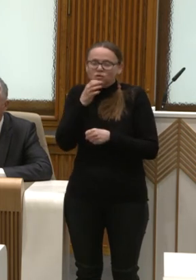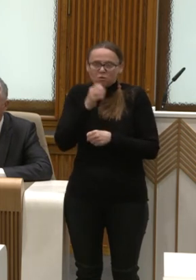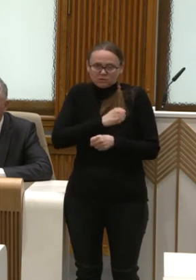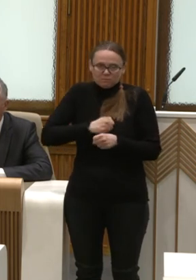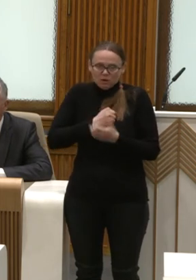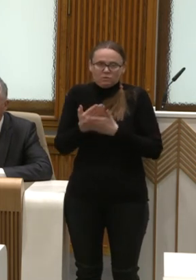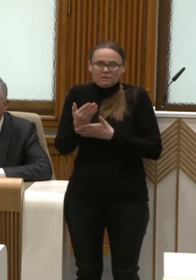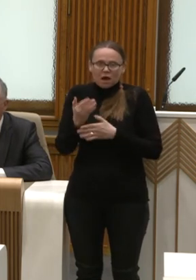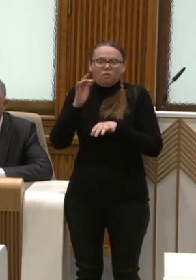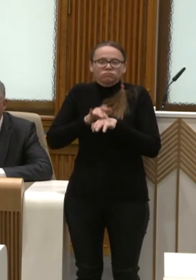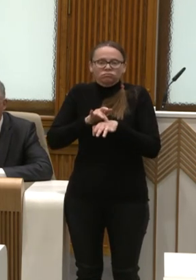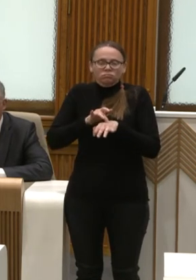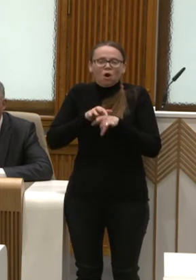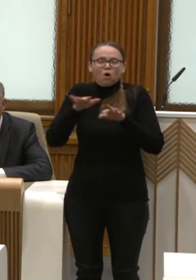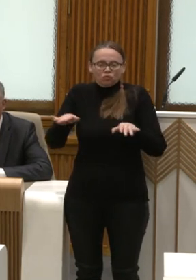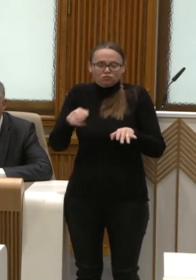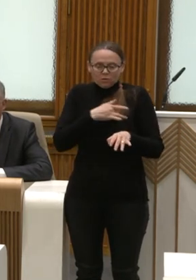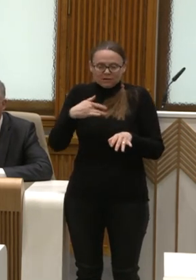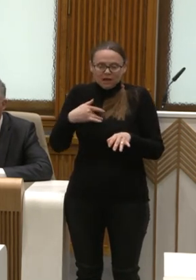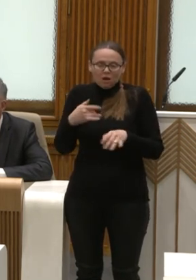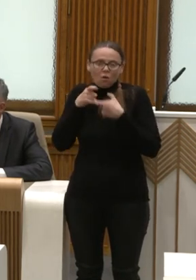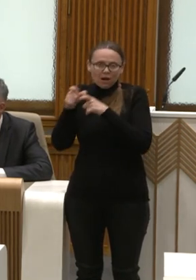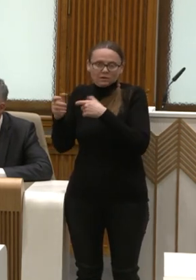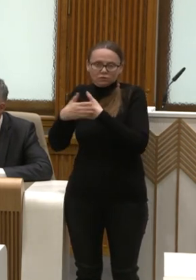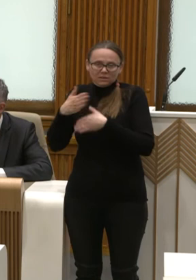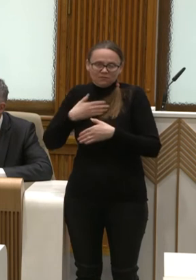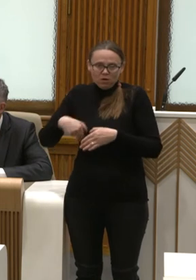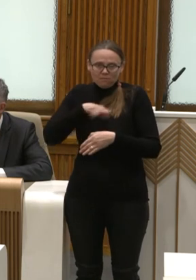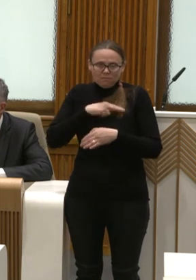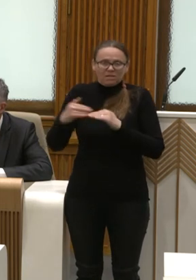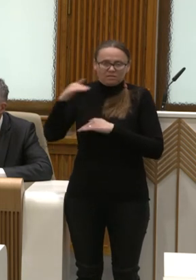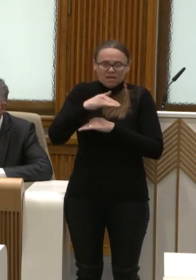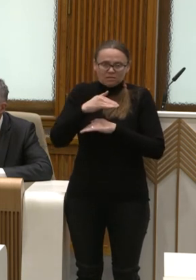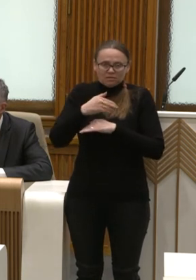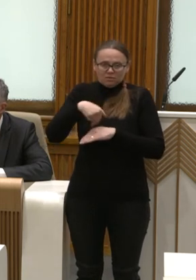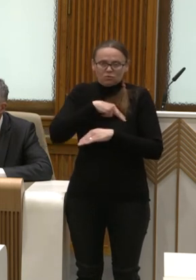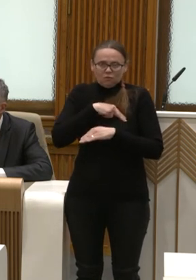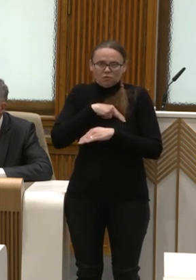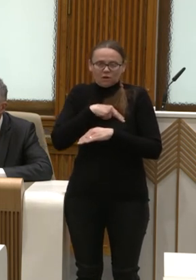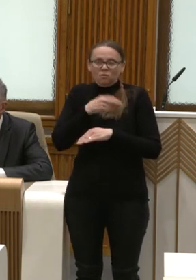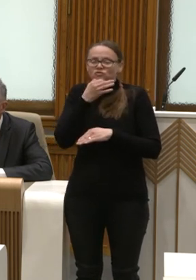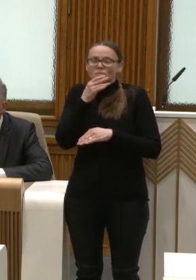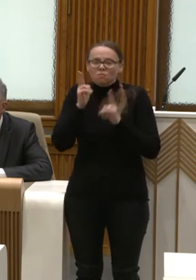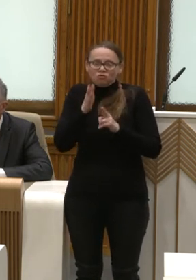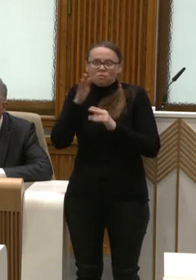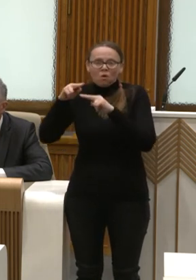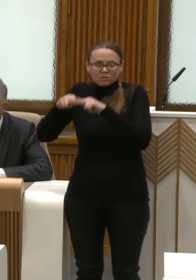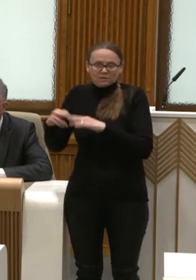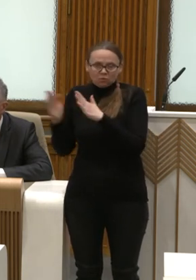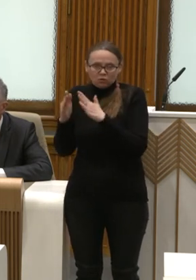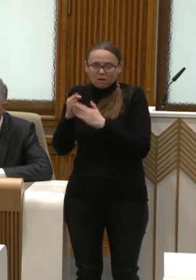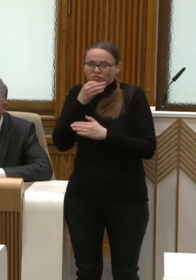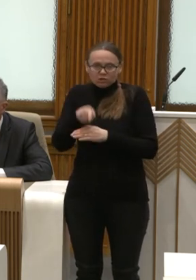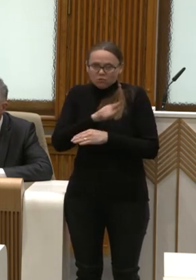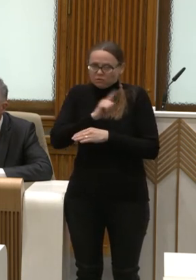okužbo dihal, javil svojemu nadrejenemu. Če bo možno, da ostane doma, bo ravno tako ostal doma. Če to ne